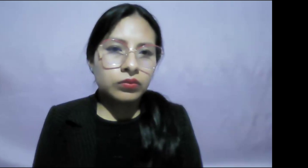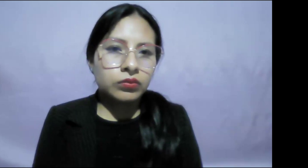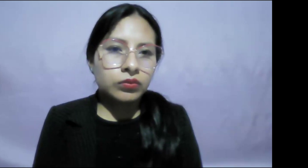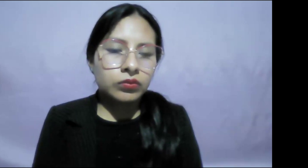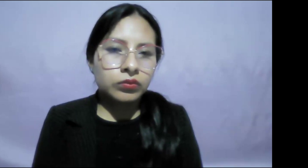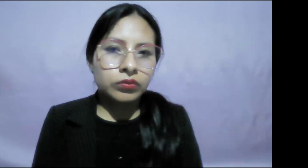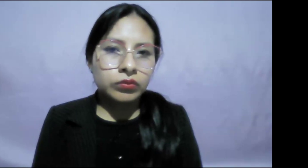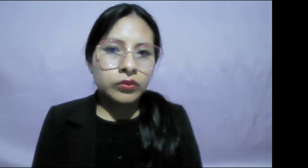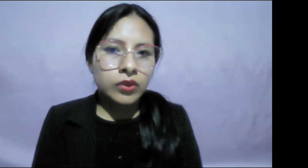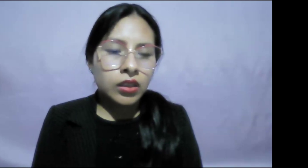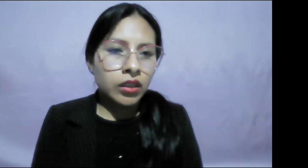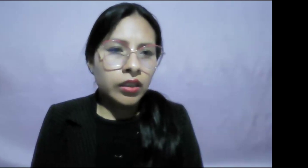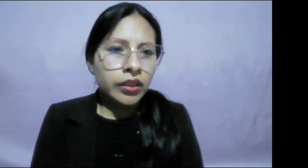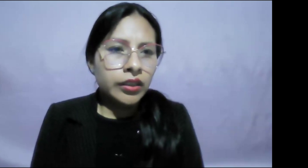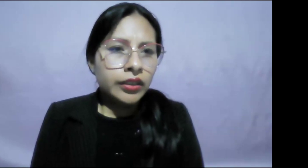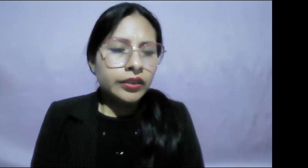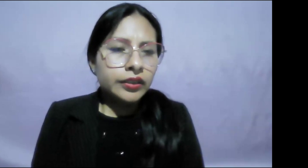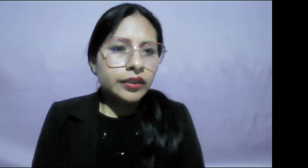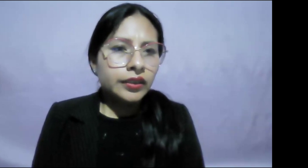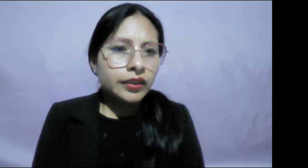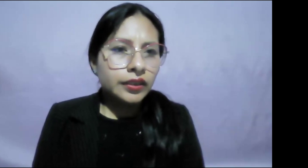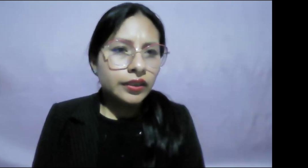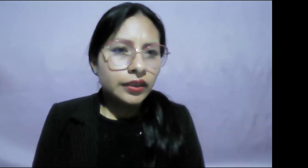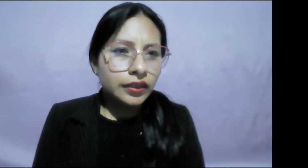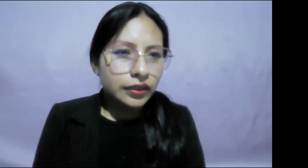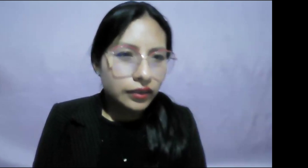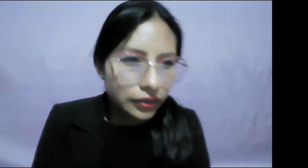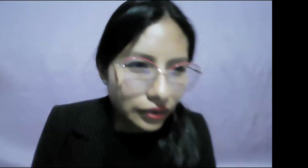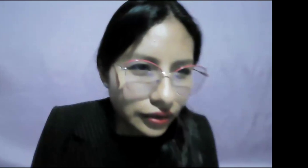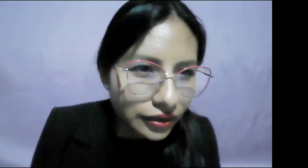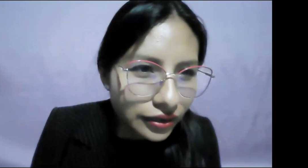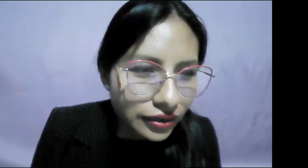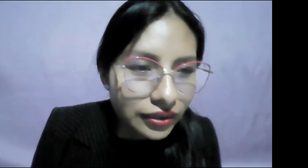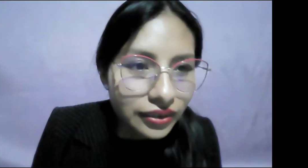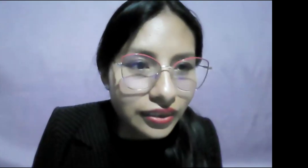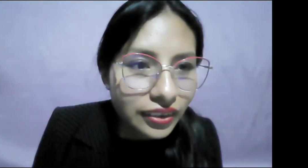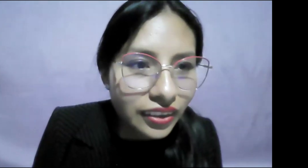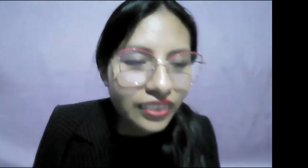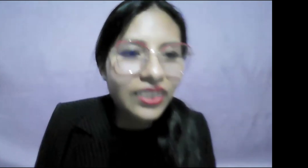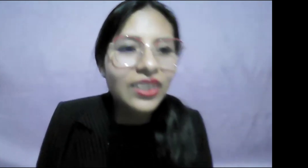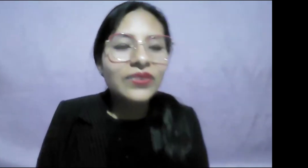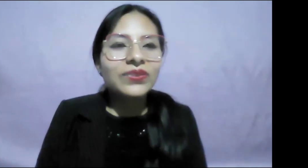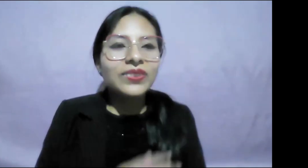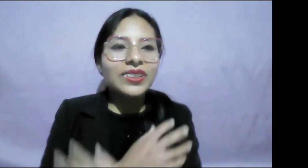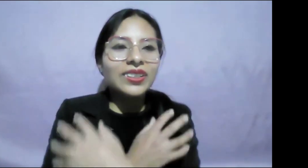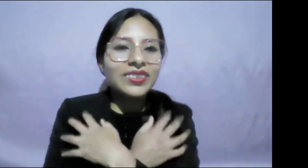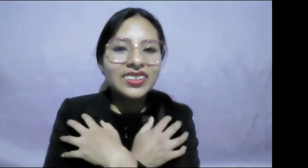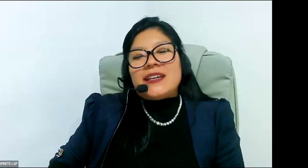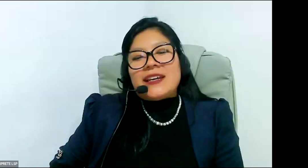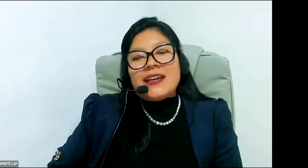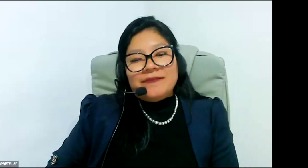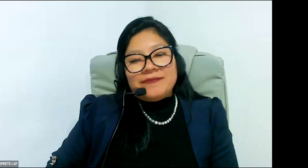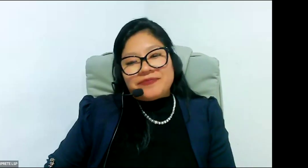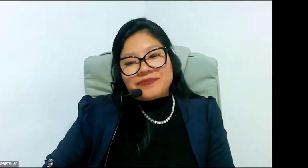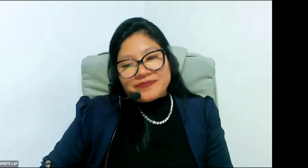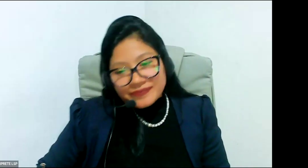sé quién se me ha escapado la señora Gladis Ajá la señora glad se me ha escapado lambayeque